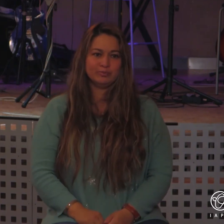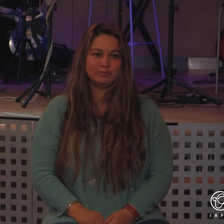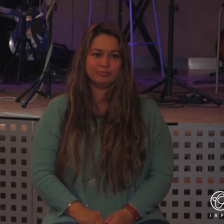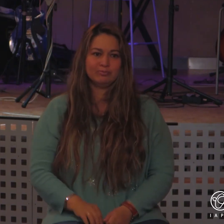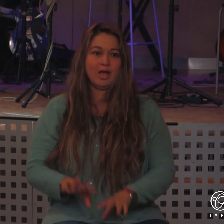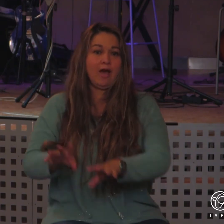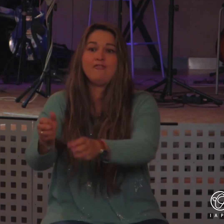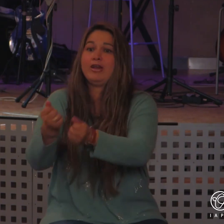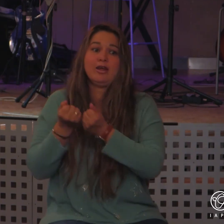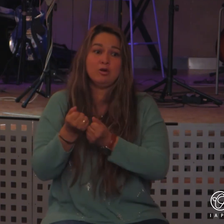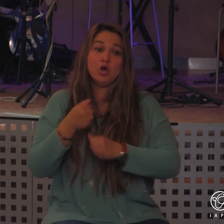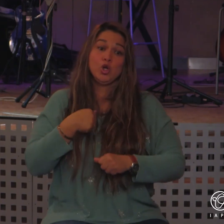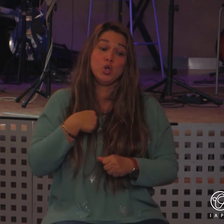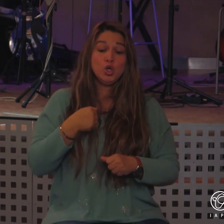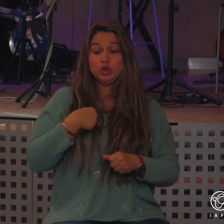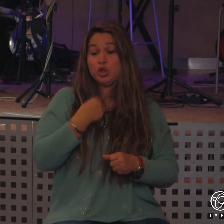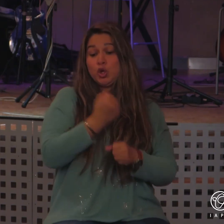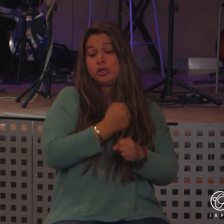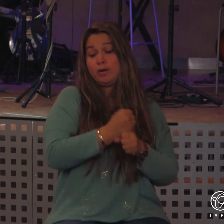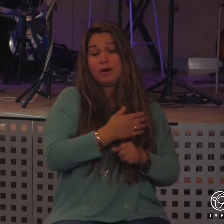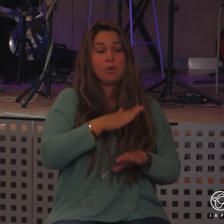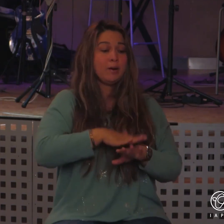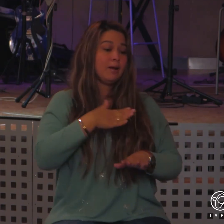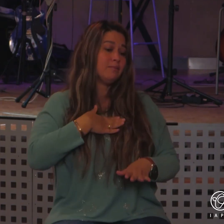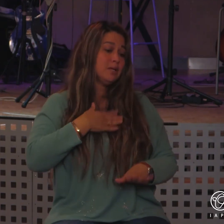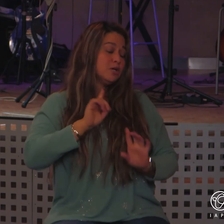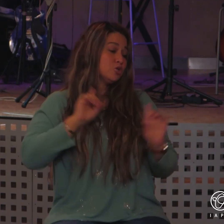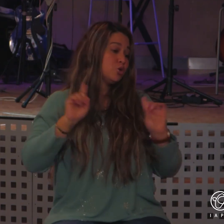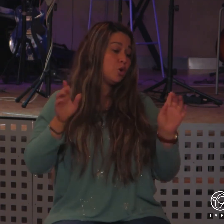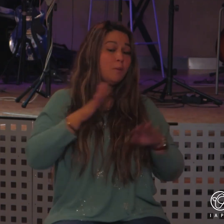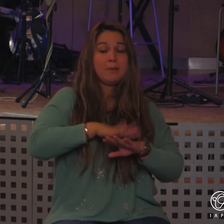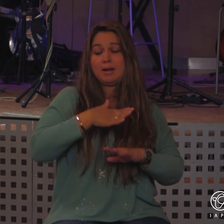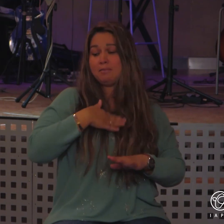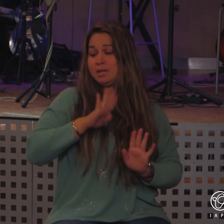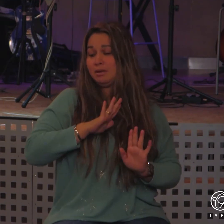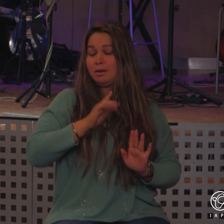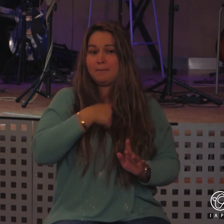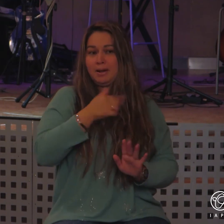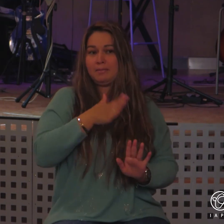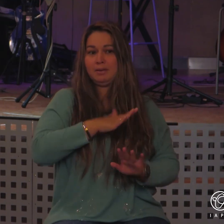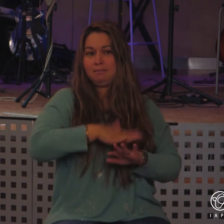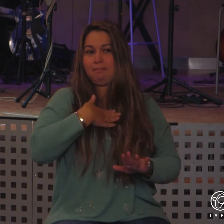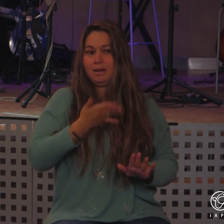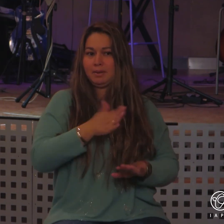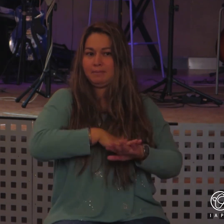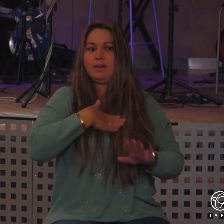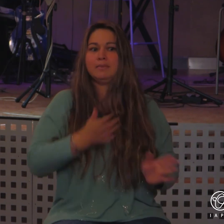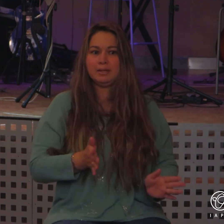nos enseña. Yo vine aquí a esta tierra, a este mundo, totalmente dependiente de mis padres.